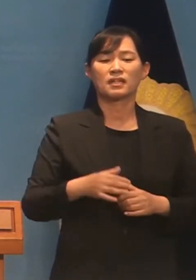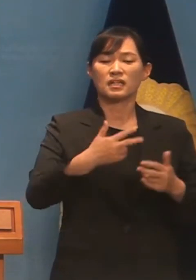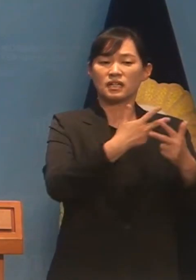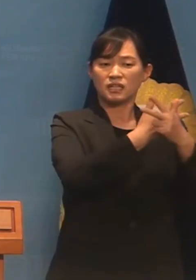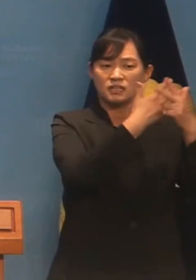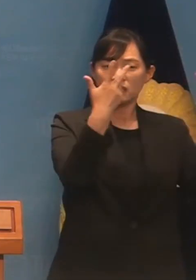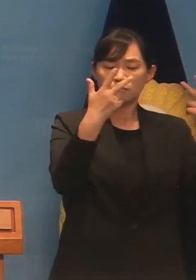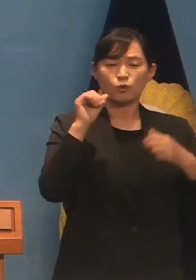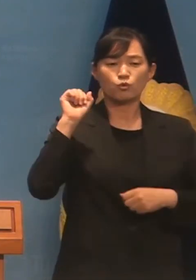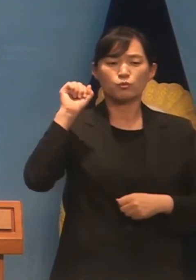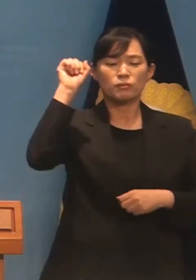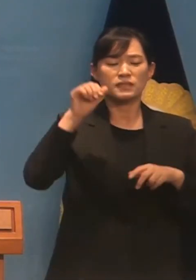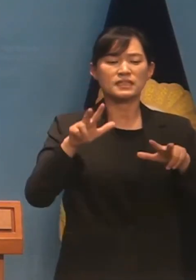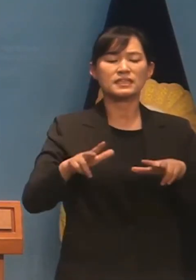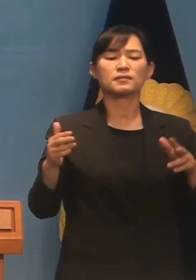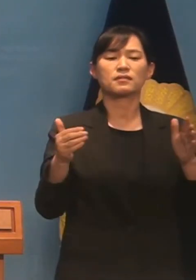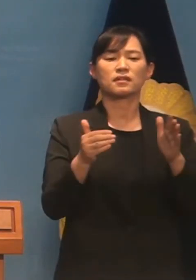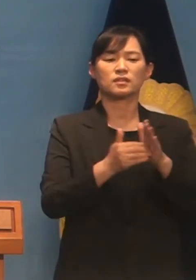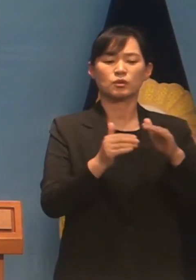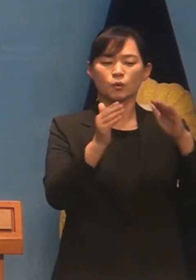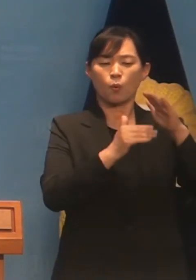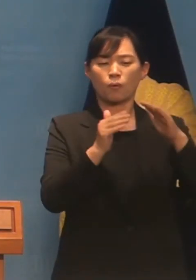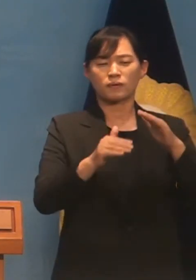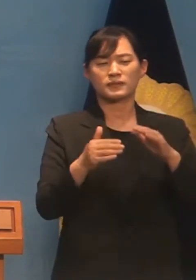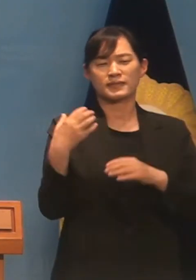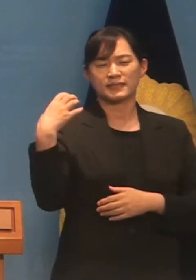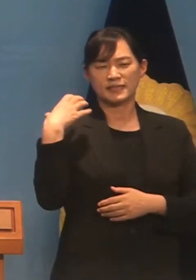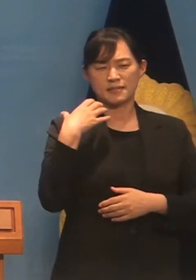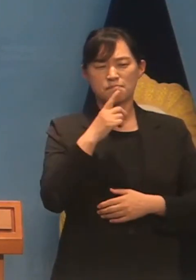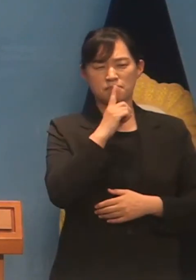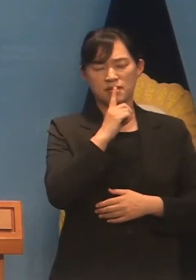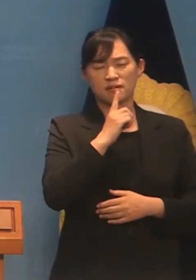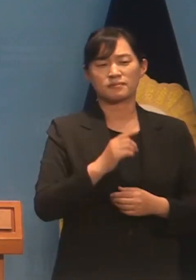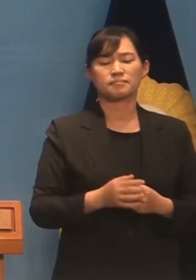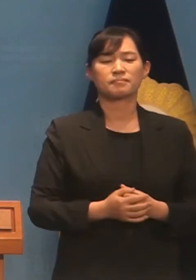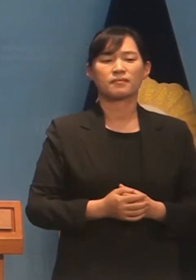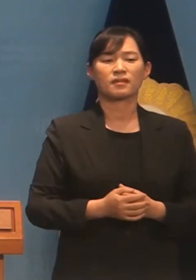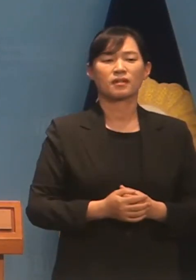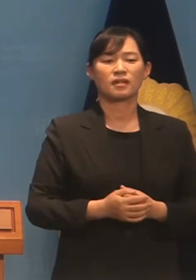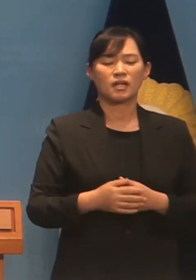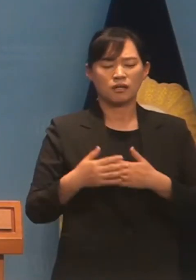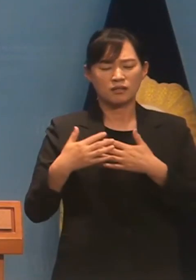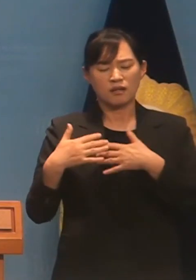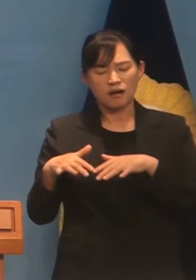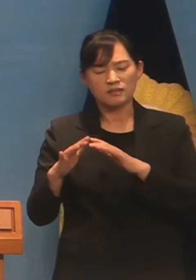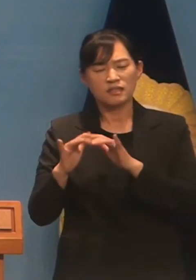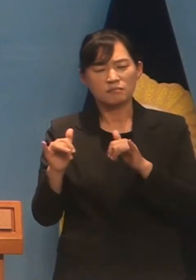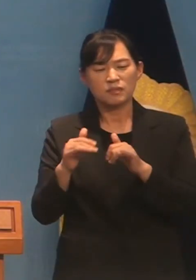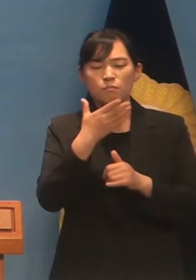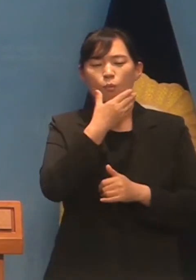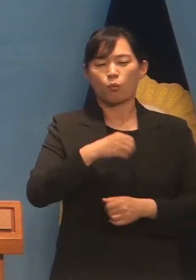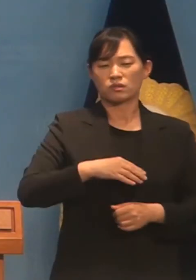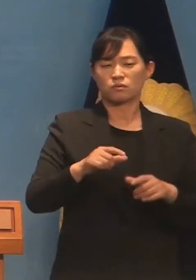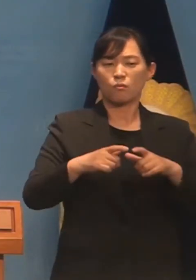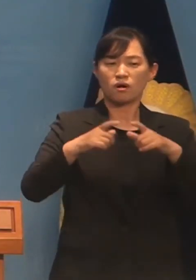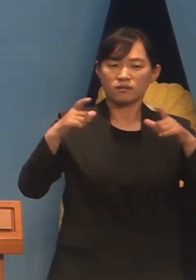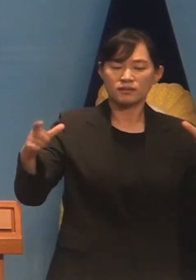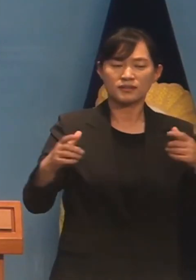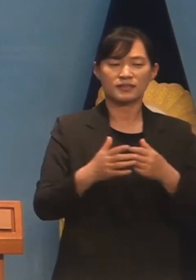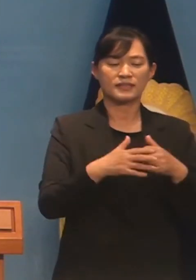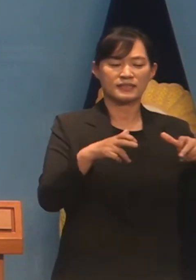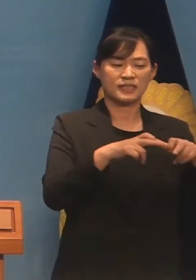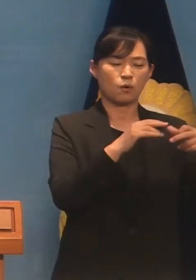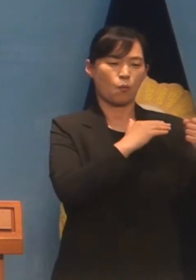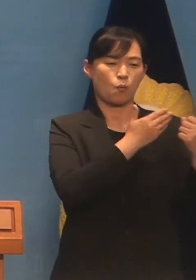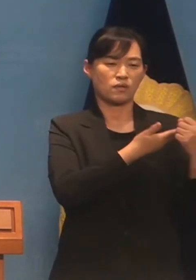이재명 대선 후보는 지금껏 공공 책임을 강조해 왔습니다. 취약계층을 위한 복지 확대, 장애인 권익